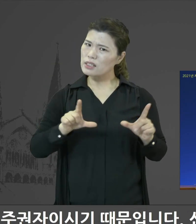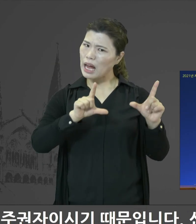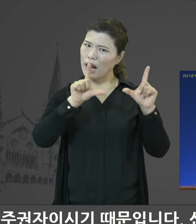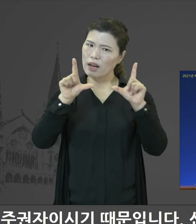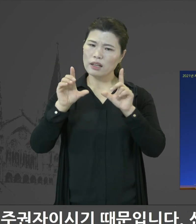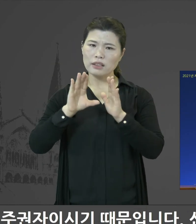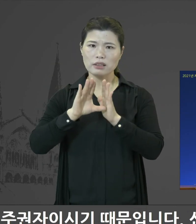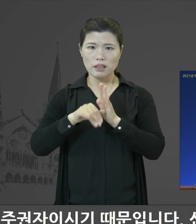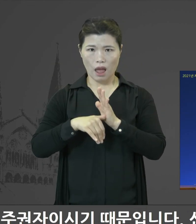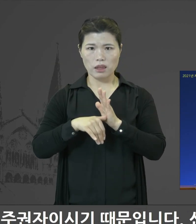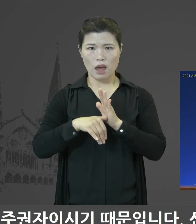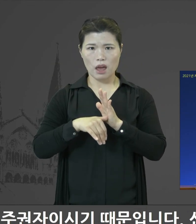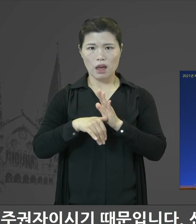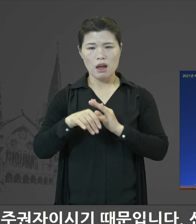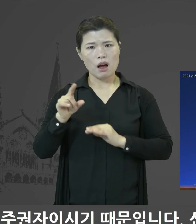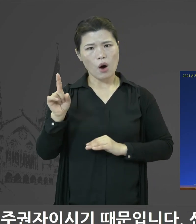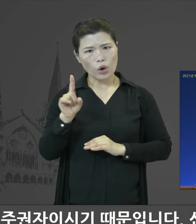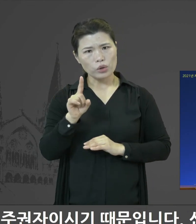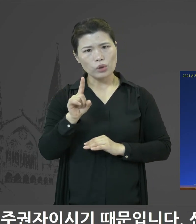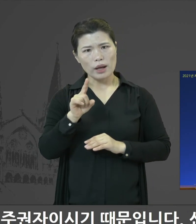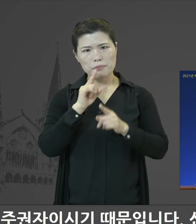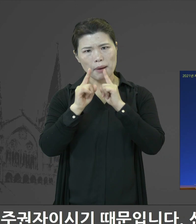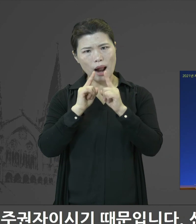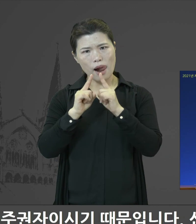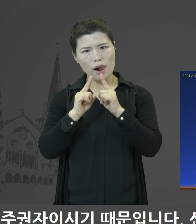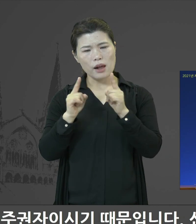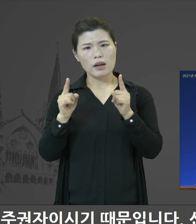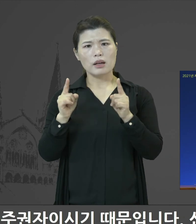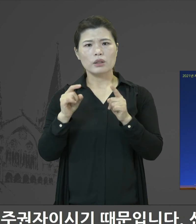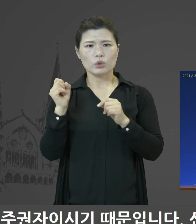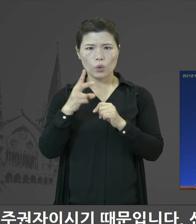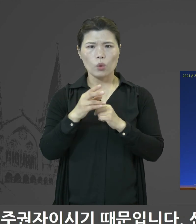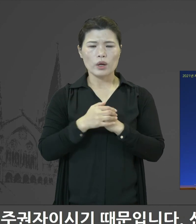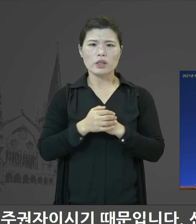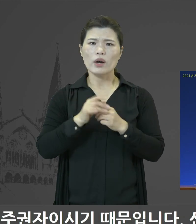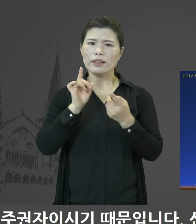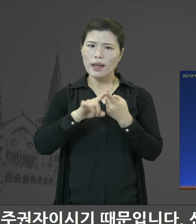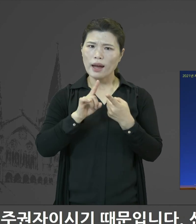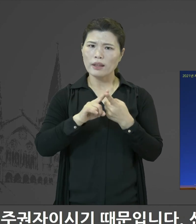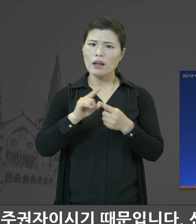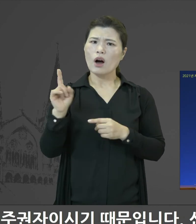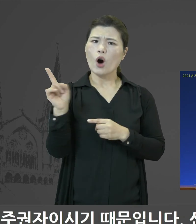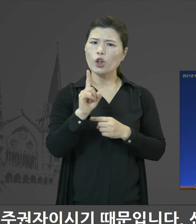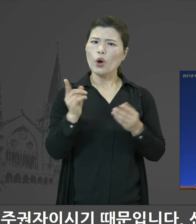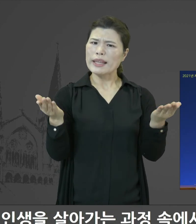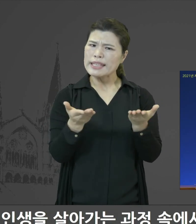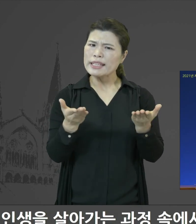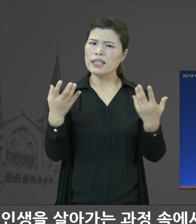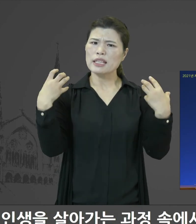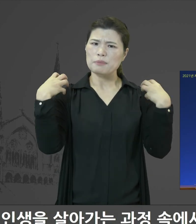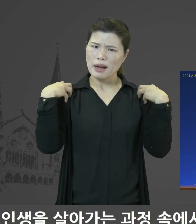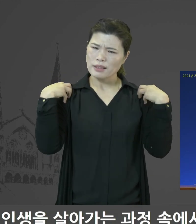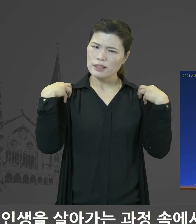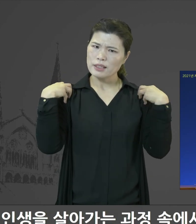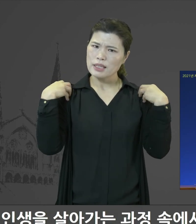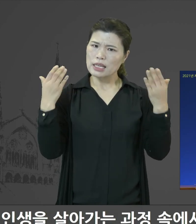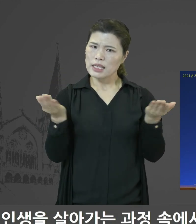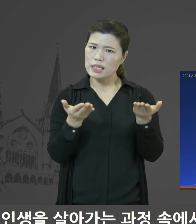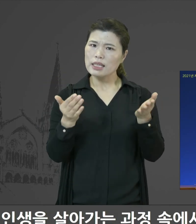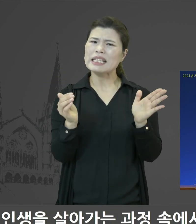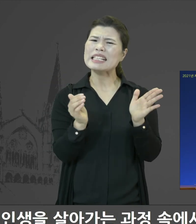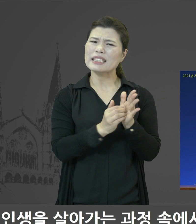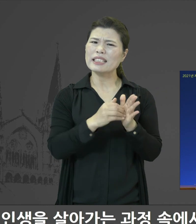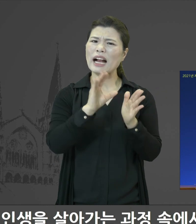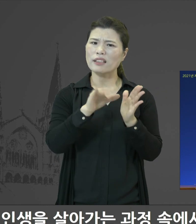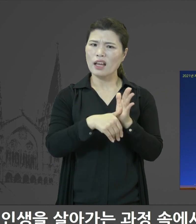속에서도 어떠한 한 마디가 끝날 때, 한 해가 끝날 때, 나에게 맡겨준 어떤 일들이 끝날 때, 그 일이 혹